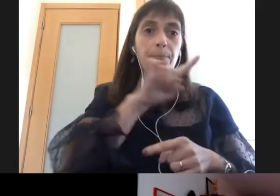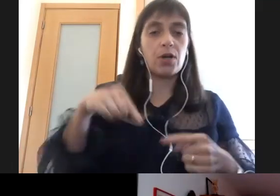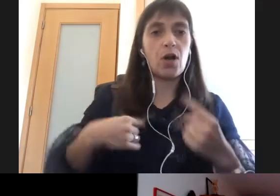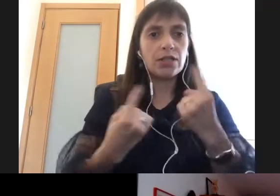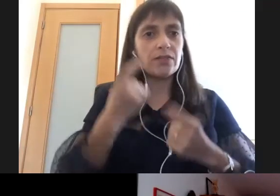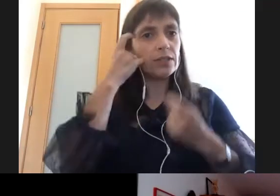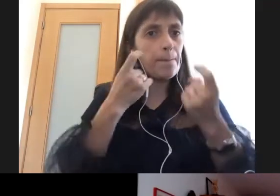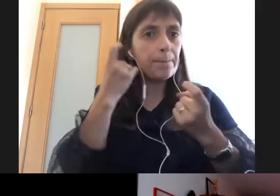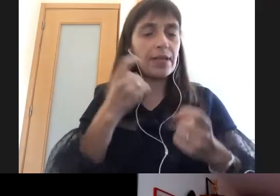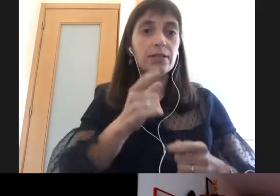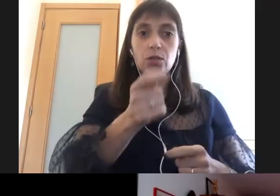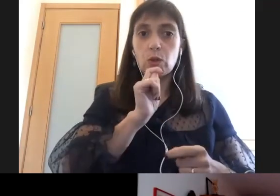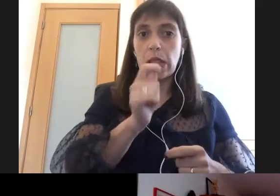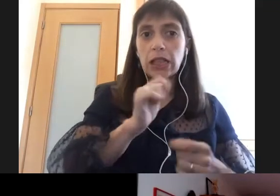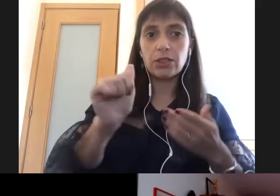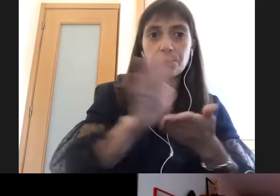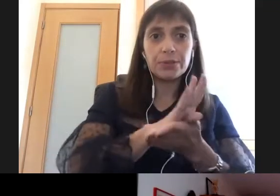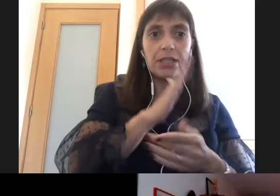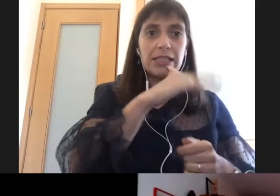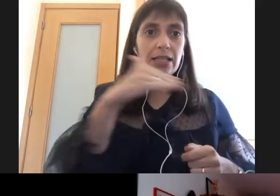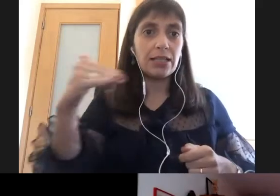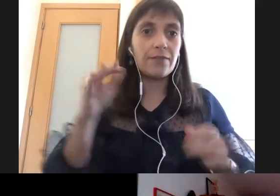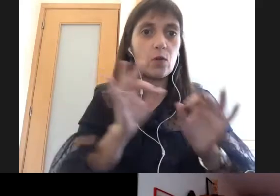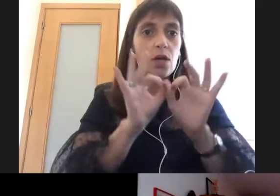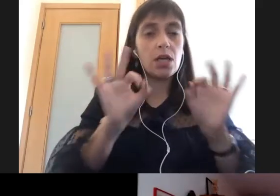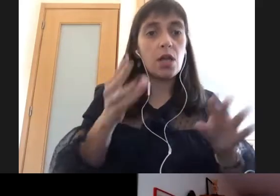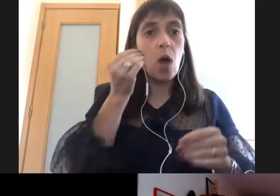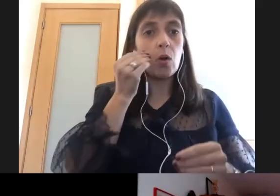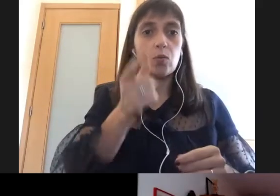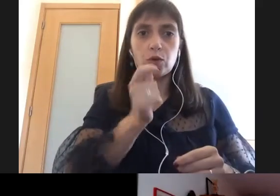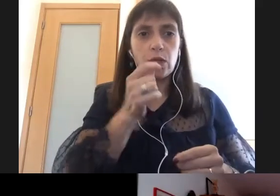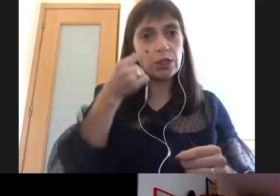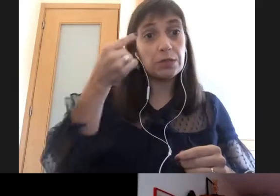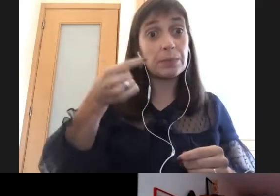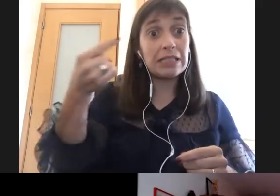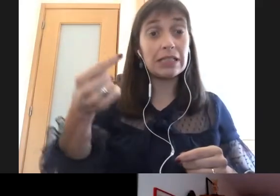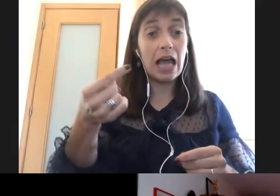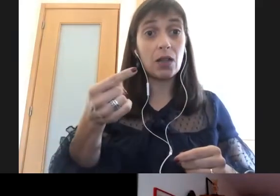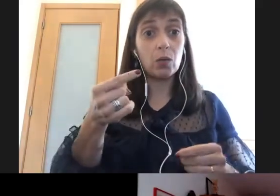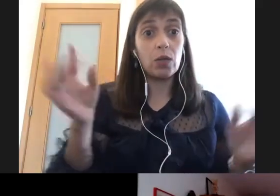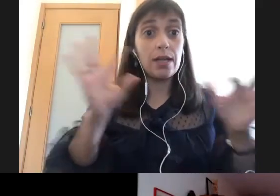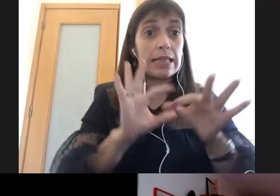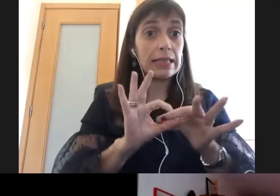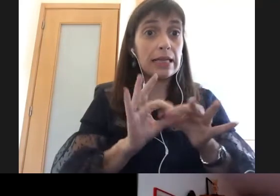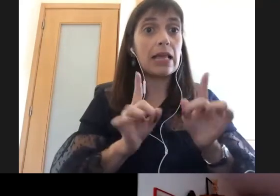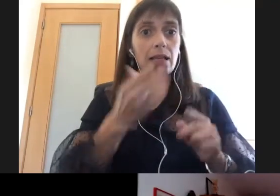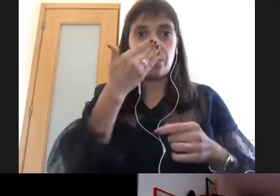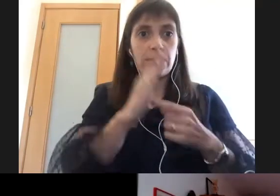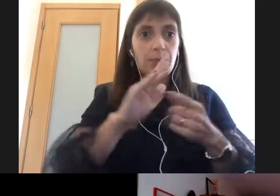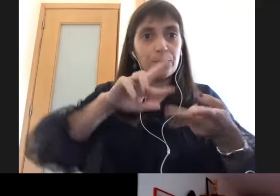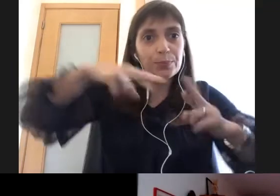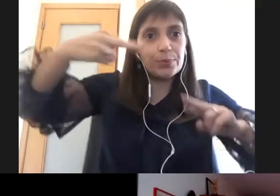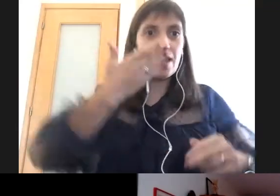jornalismo científico como aquele jornalismo especializado em DNA ou em